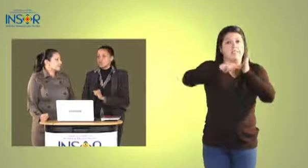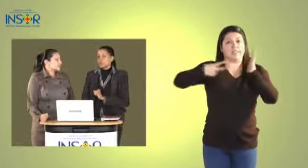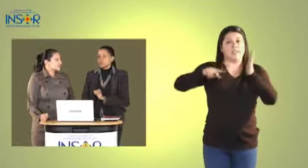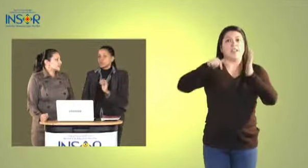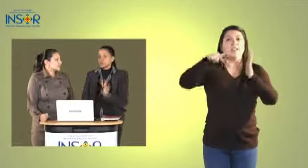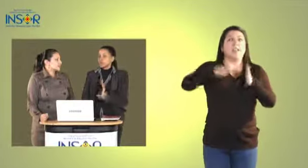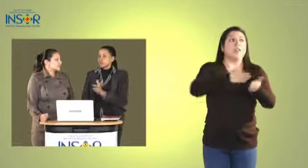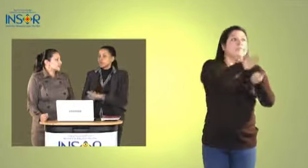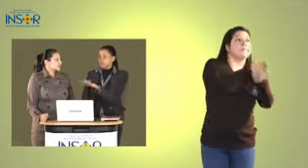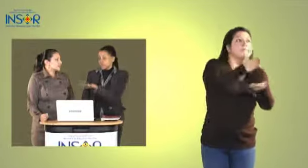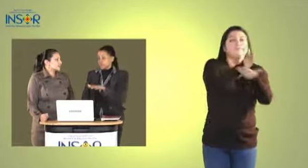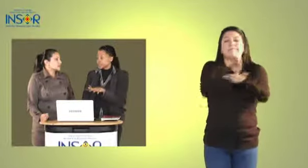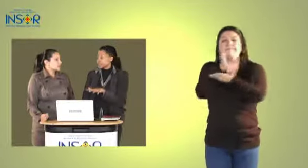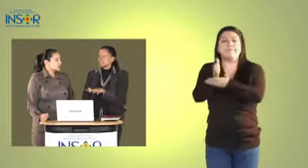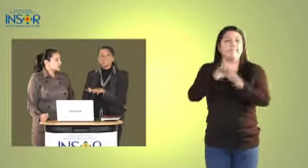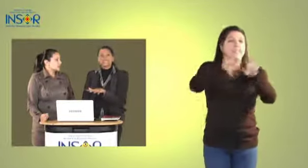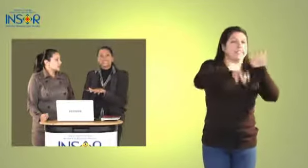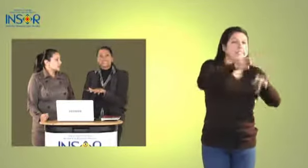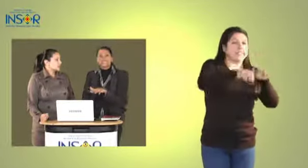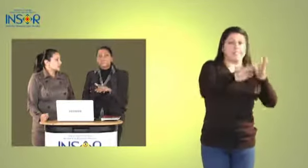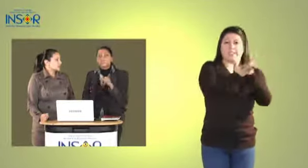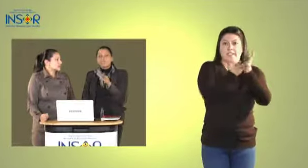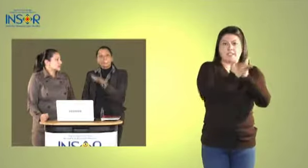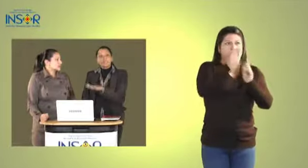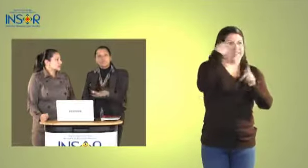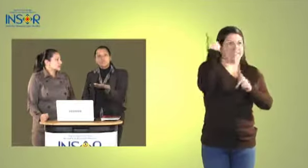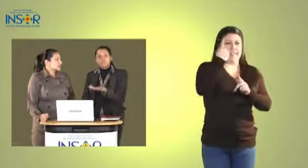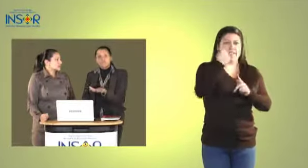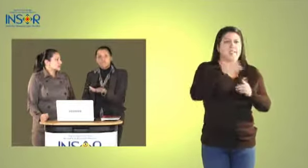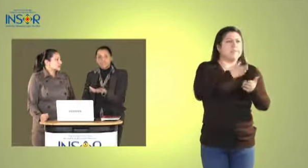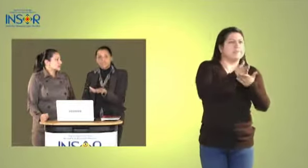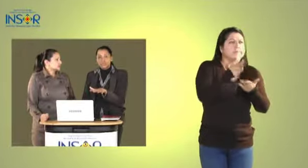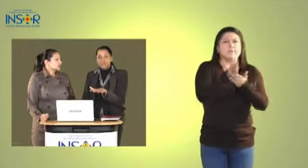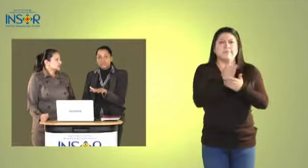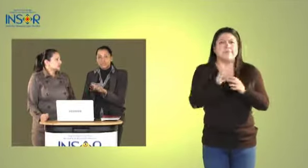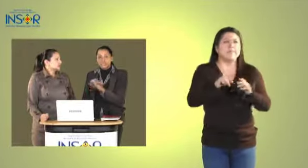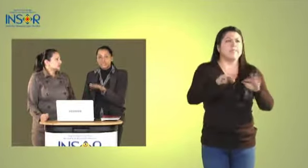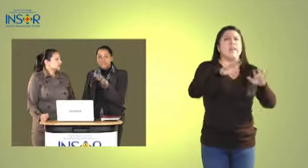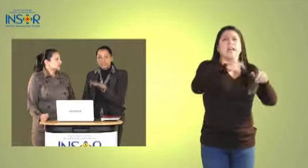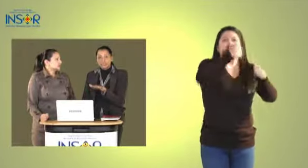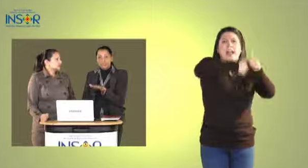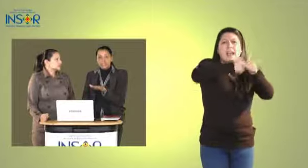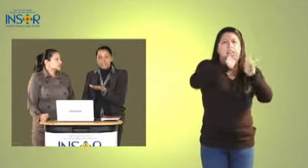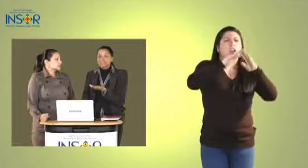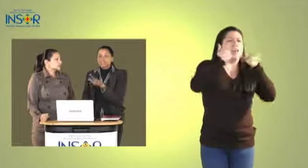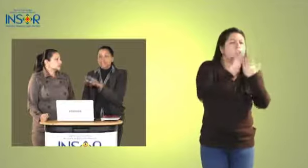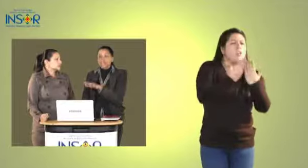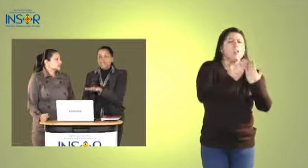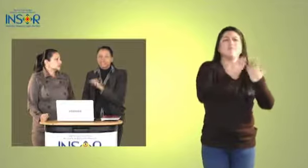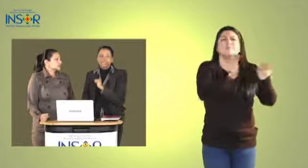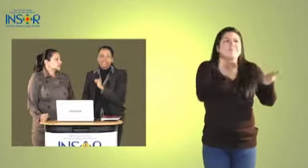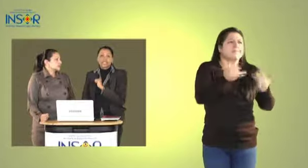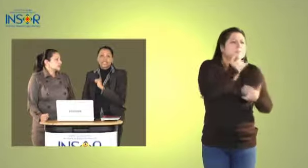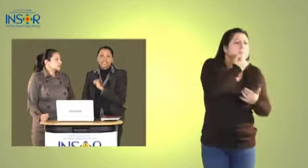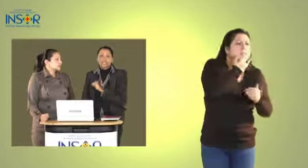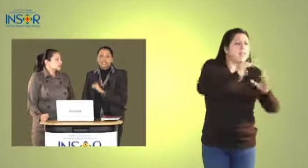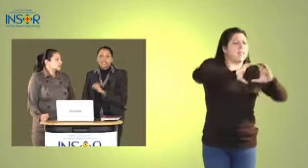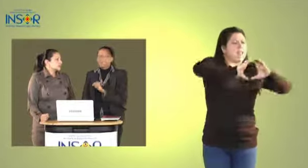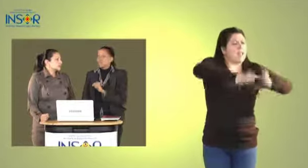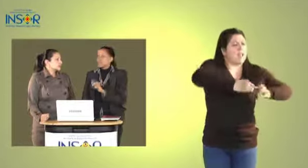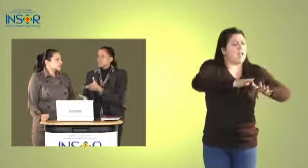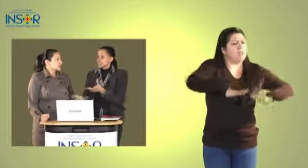educación, obviamente pues llegamos a las instituciones educativas y estamos viendo el contexto real, o sea, lo que está pasando en las aulas de